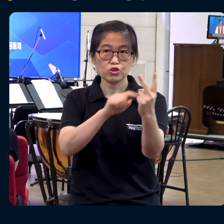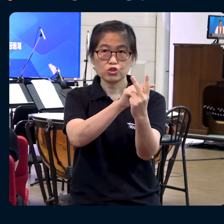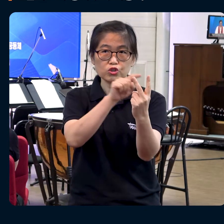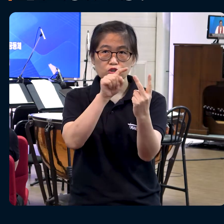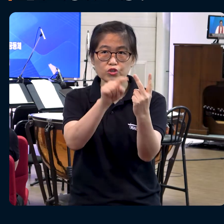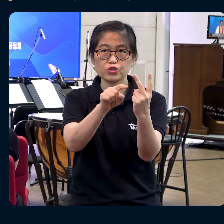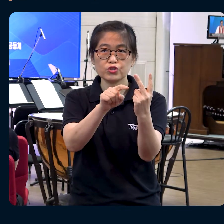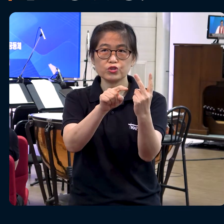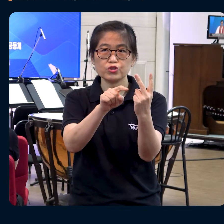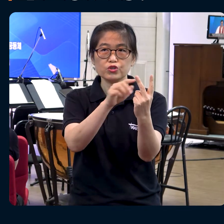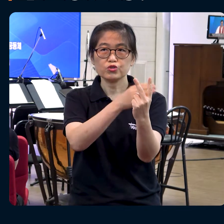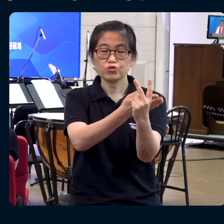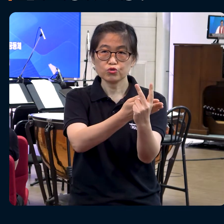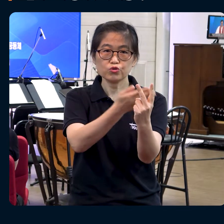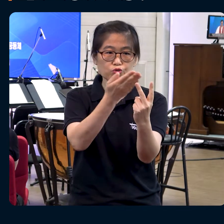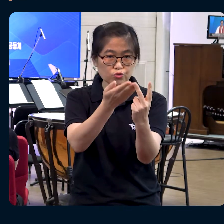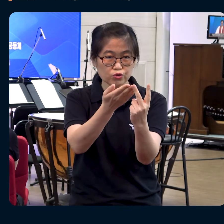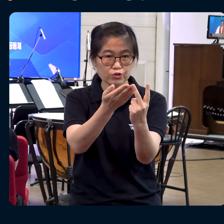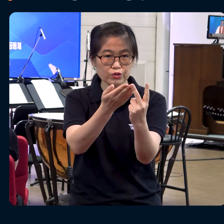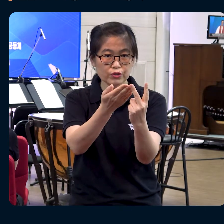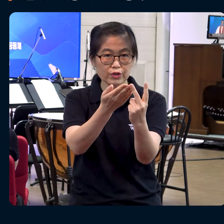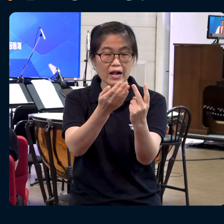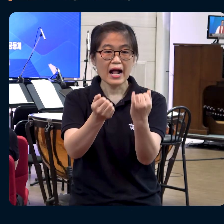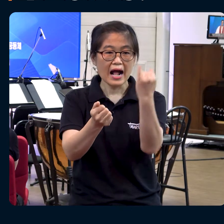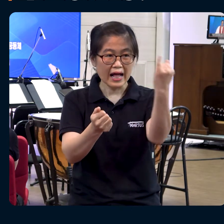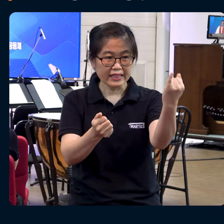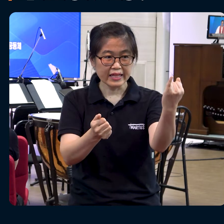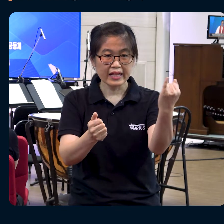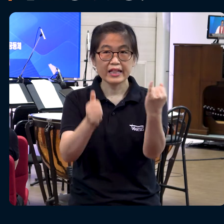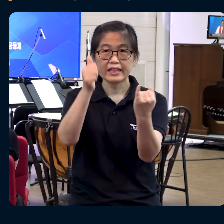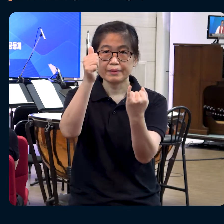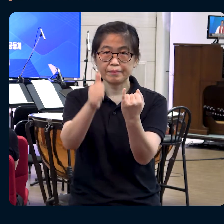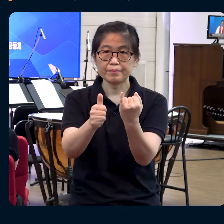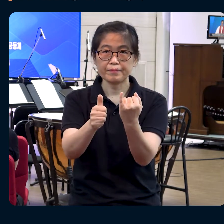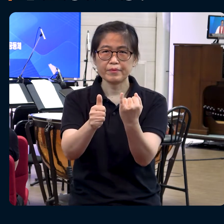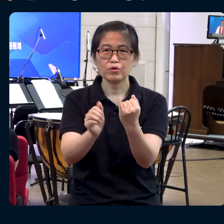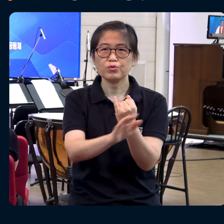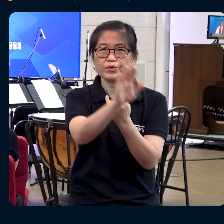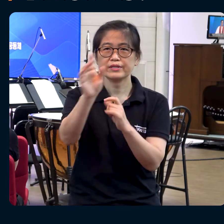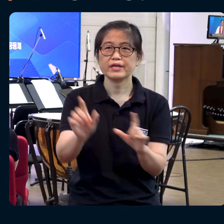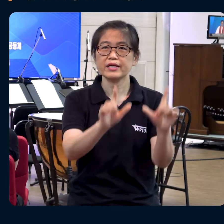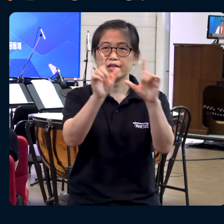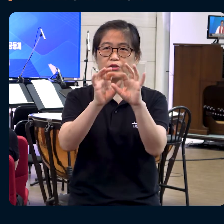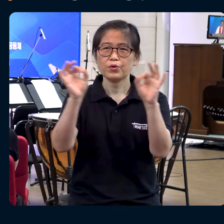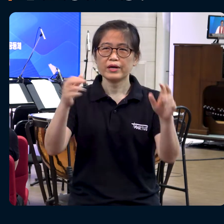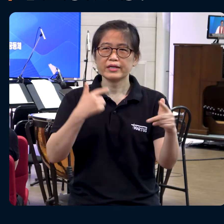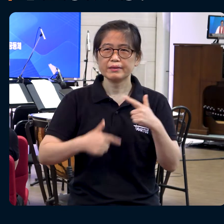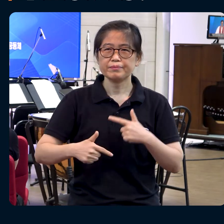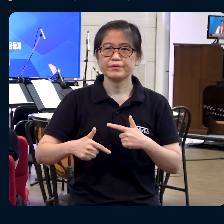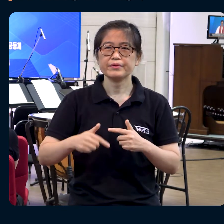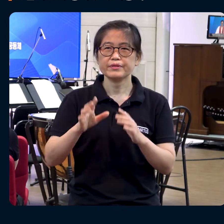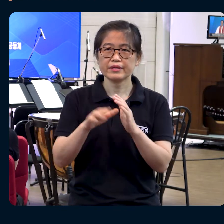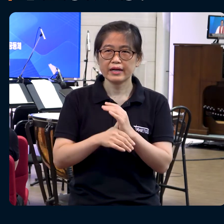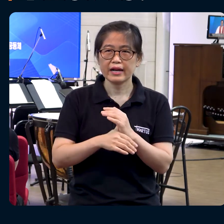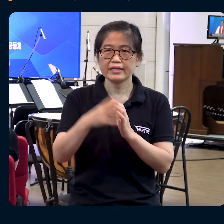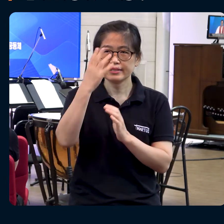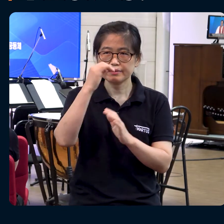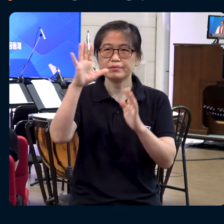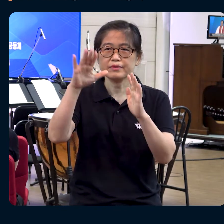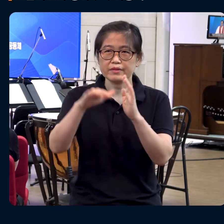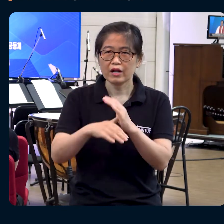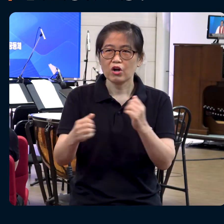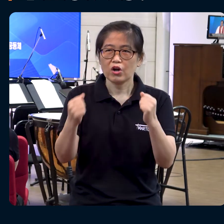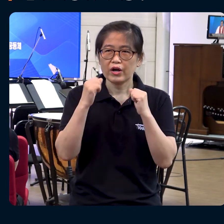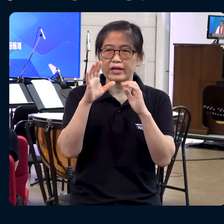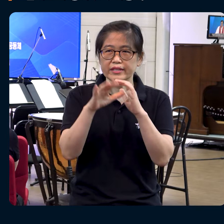나 누구누구는 그대 누구누구 씨를 아내로 맞아 우리가 사는 날 동안 기쁠 때나